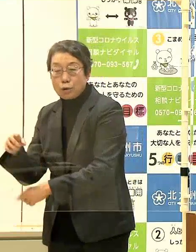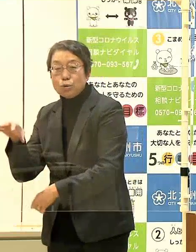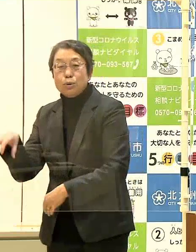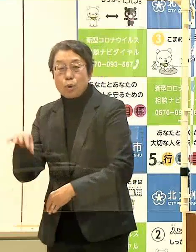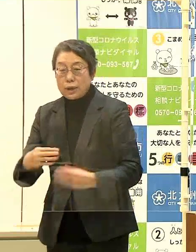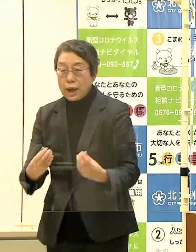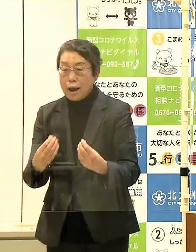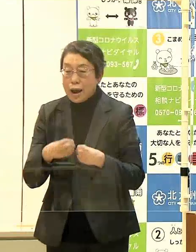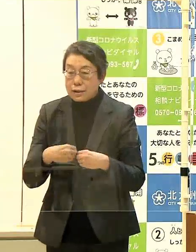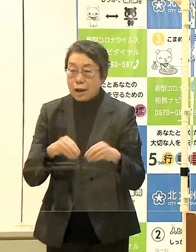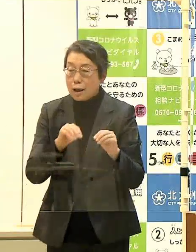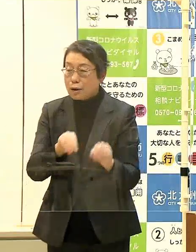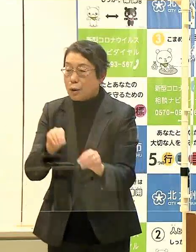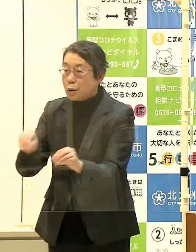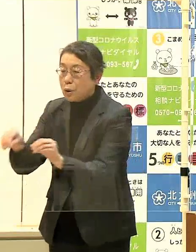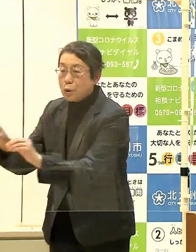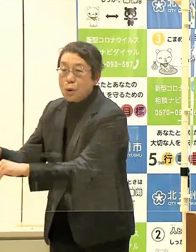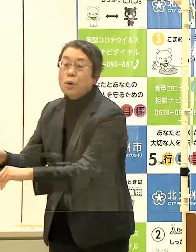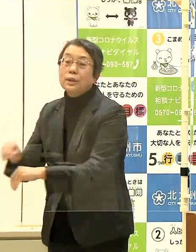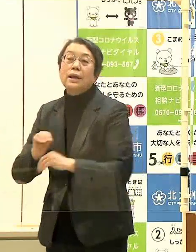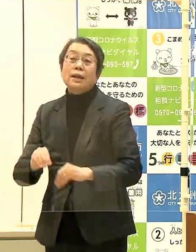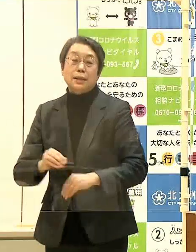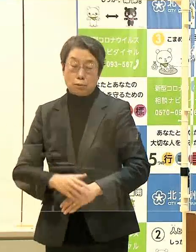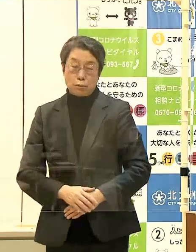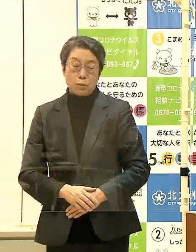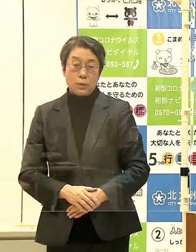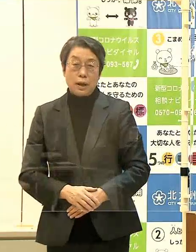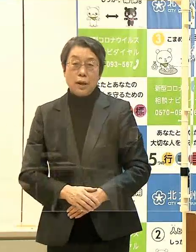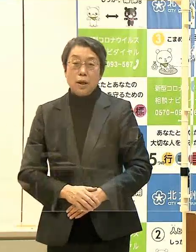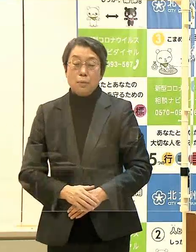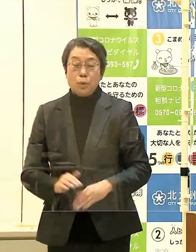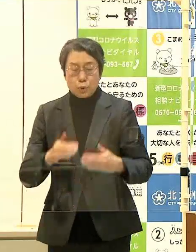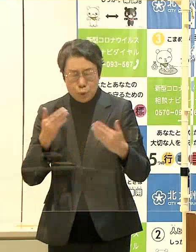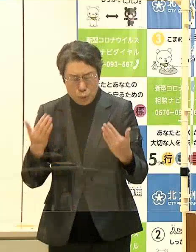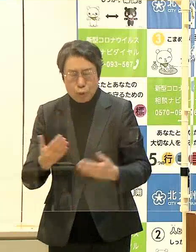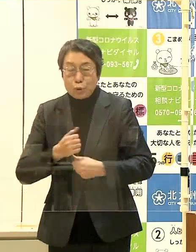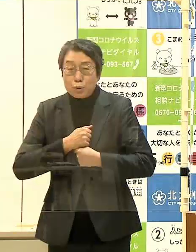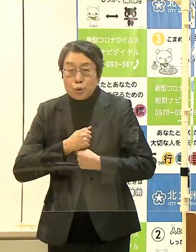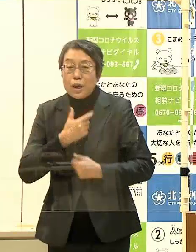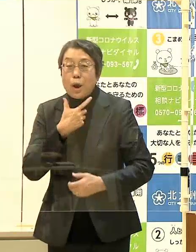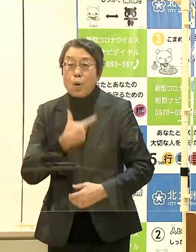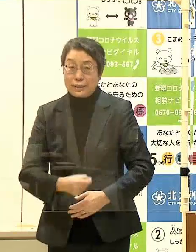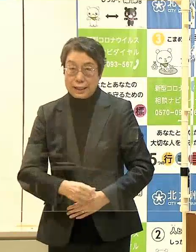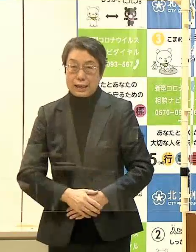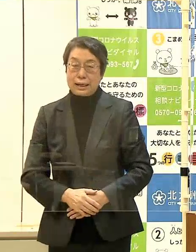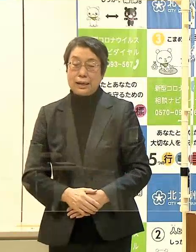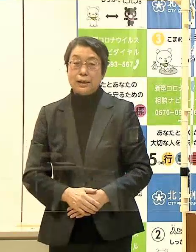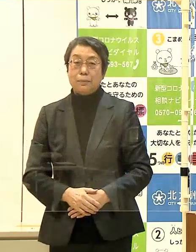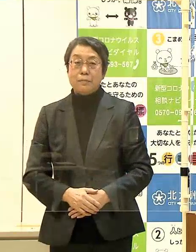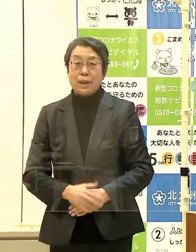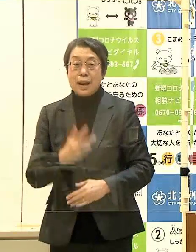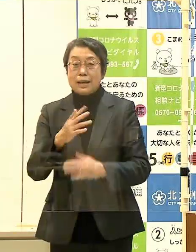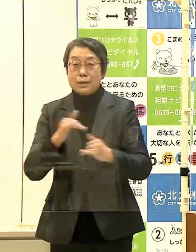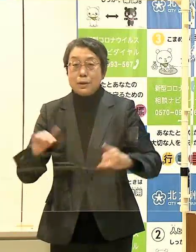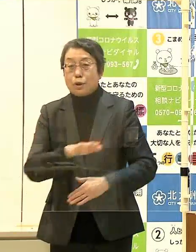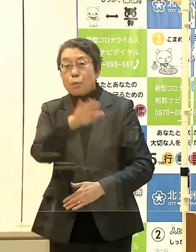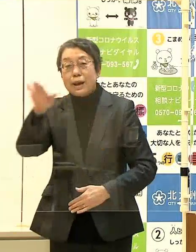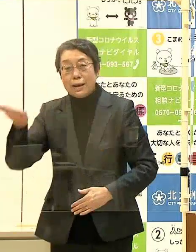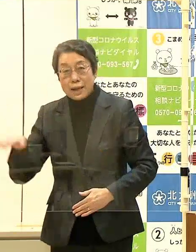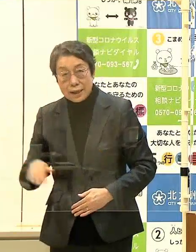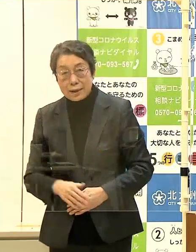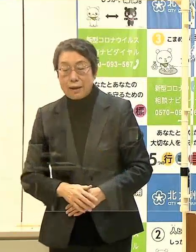広がっていくことが少なくありませんので十分気をつけていただきたいのであります市民の皆様には